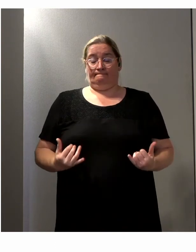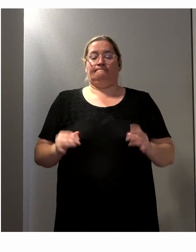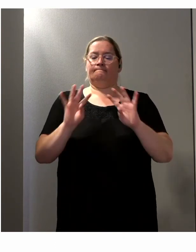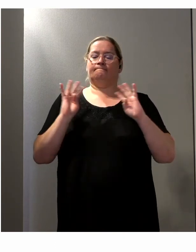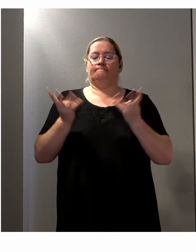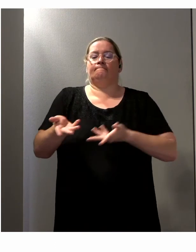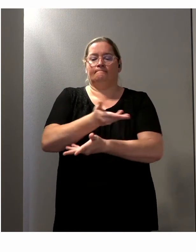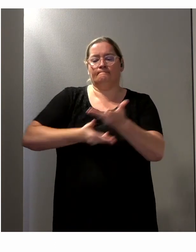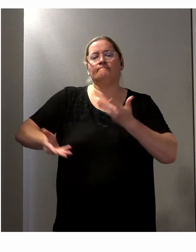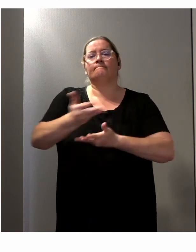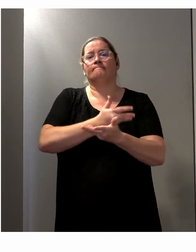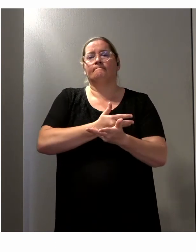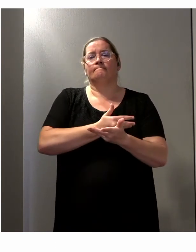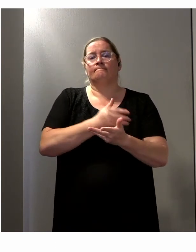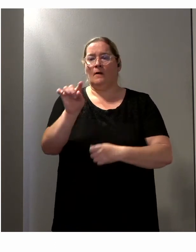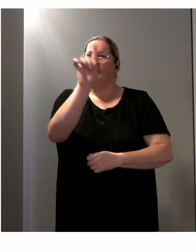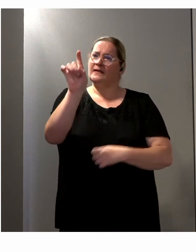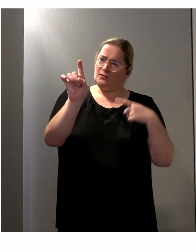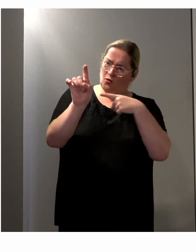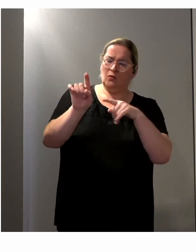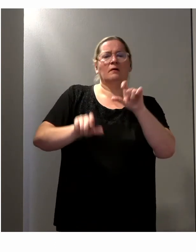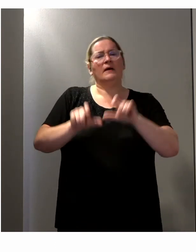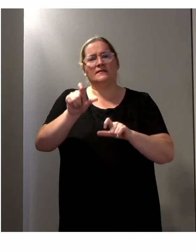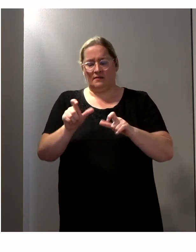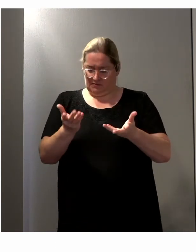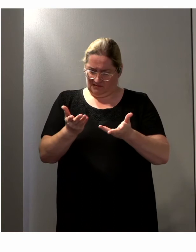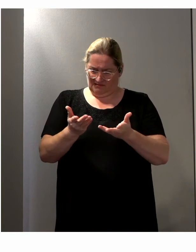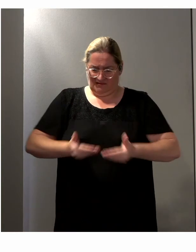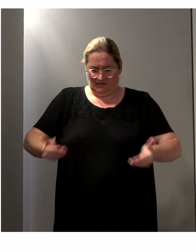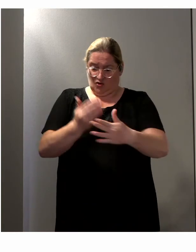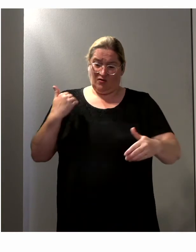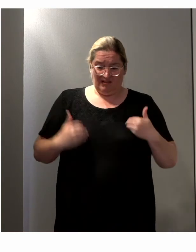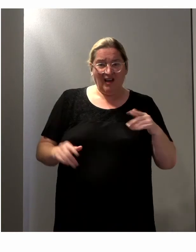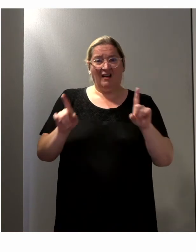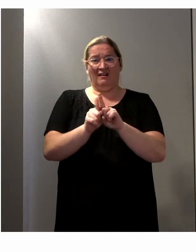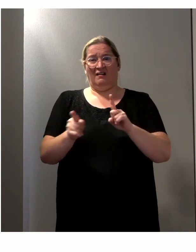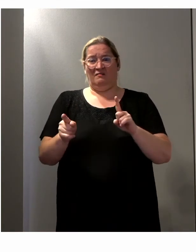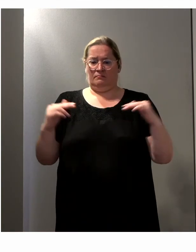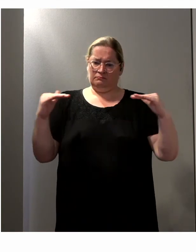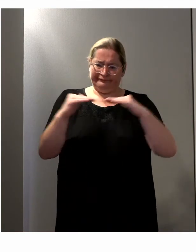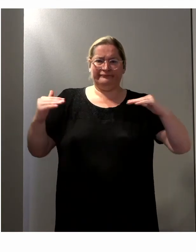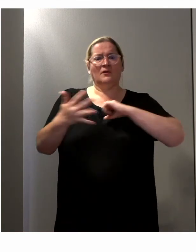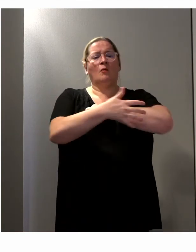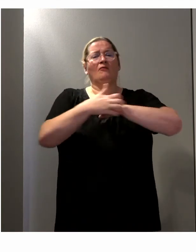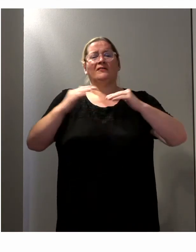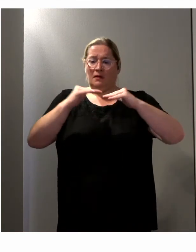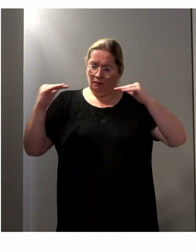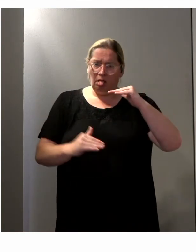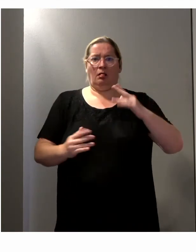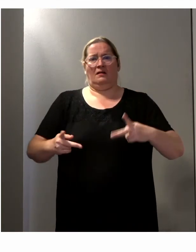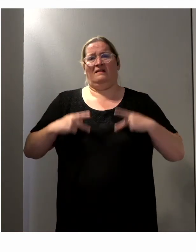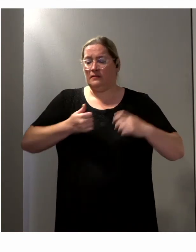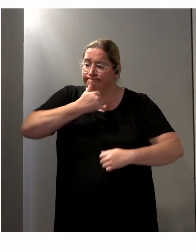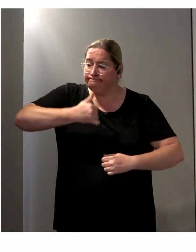qui est de dire les personnes en situation de handicap sont-elles condamnées à vivre sous le seuil de pauvreté?